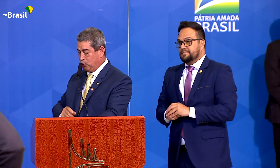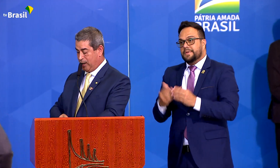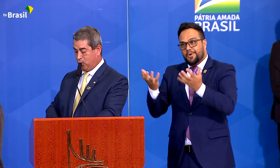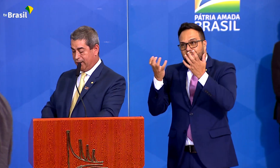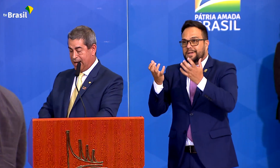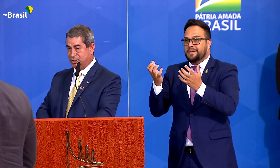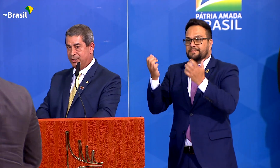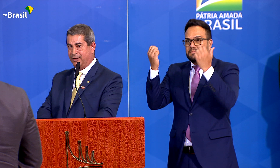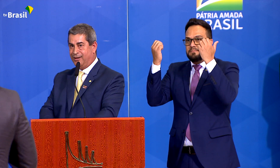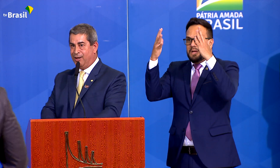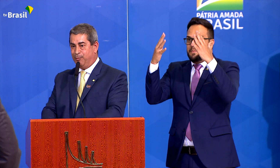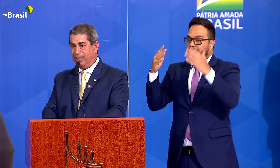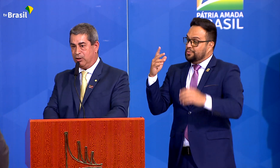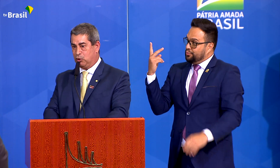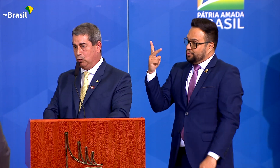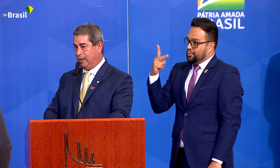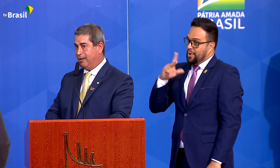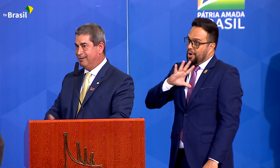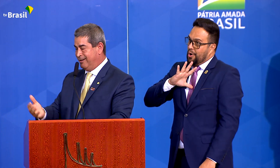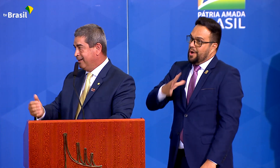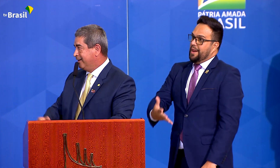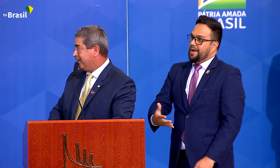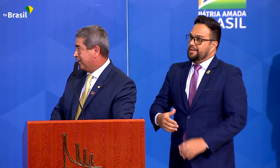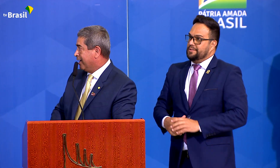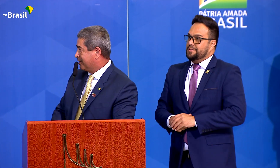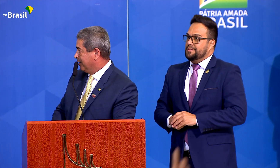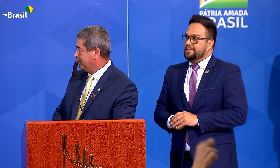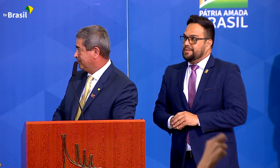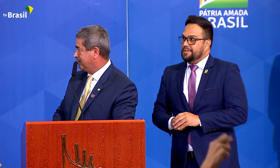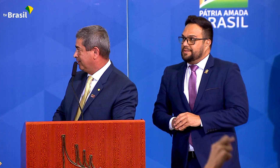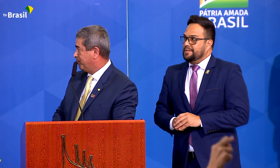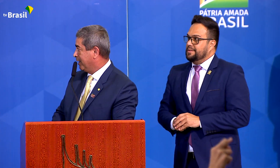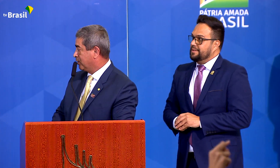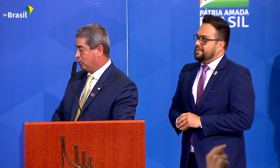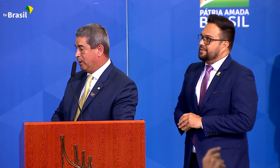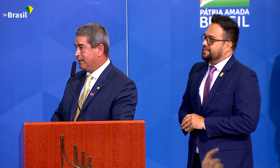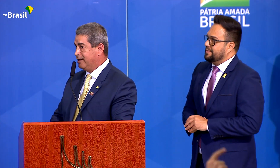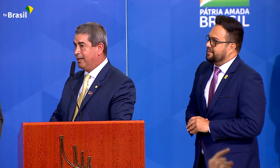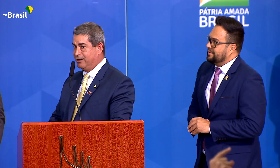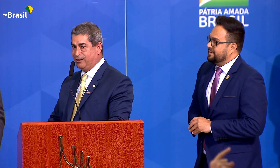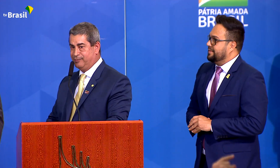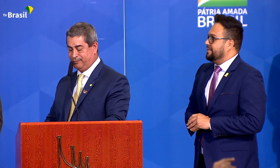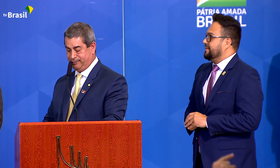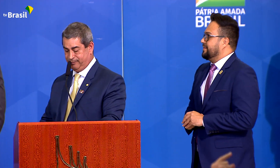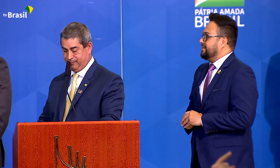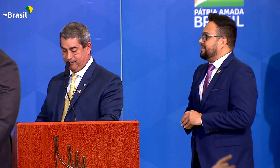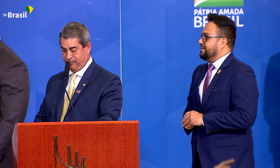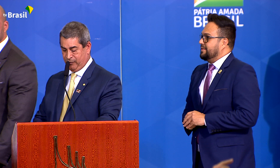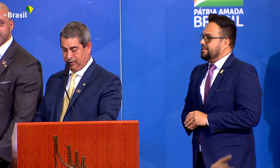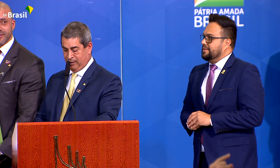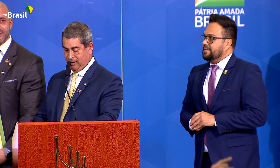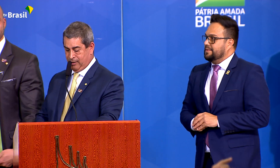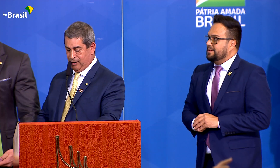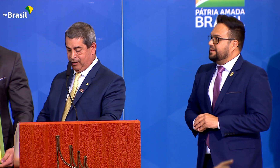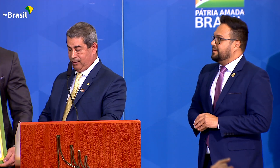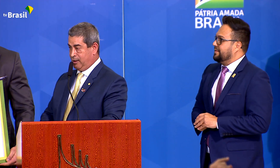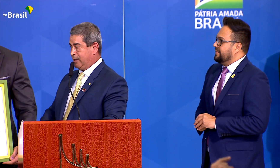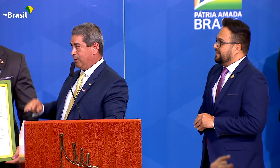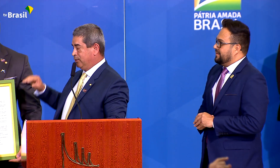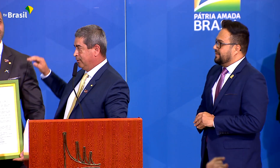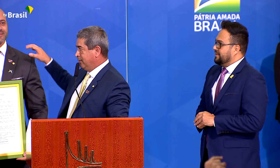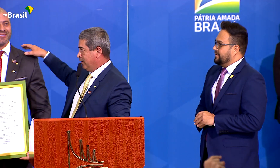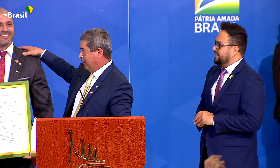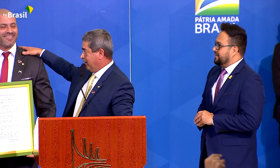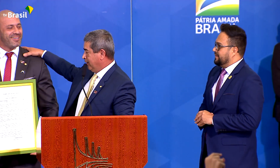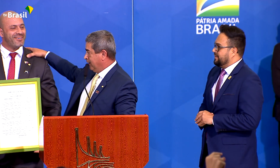pela sua coragem pela sua dedicação e pela sua resiliência eu